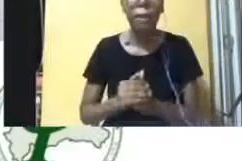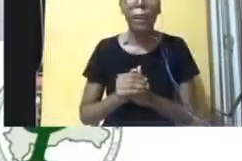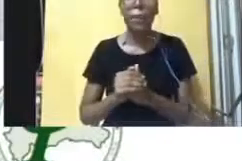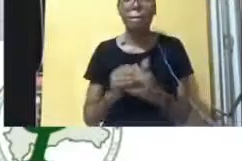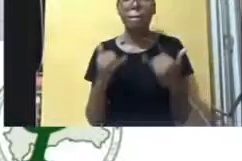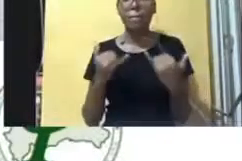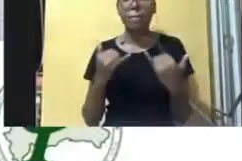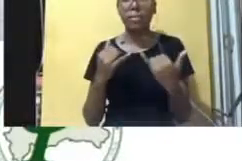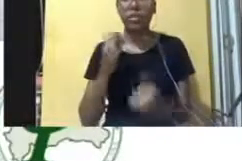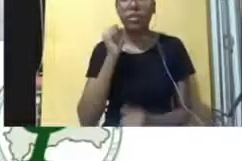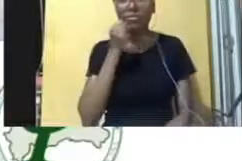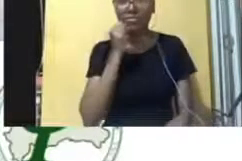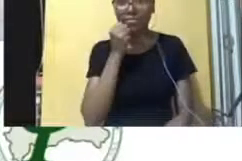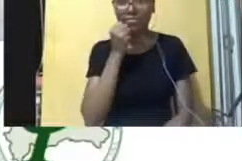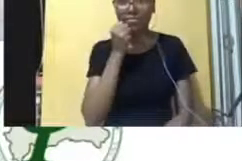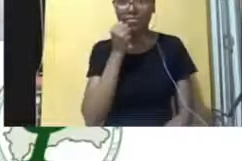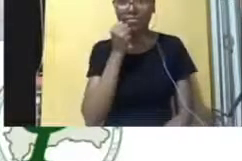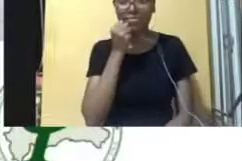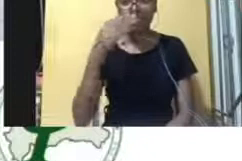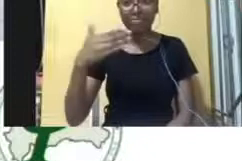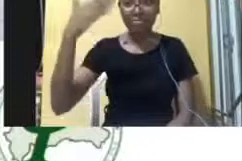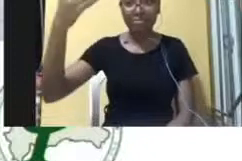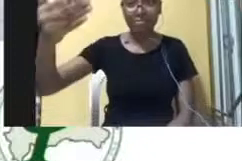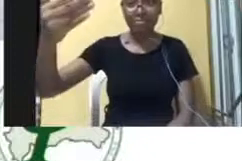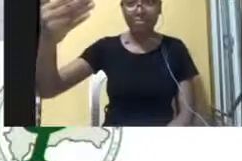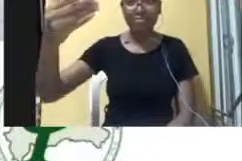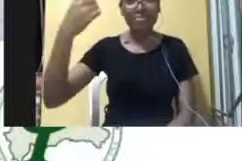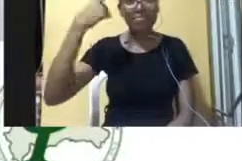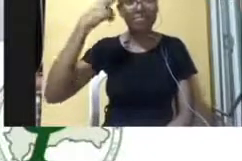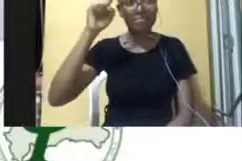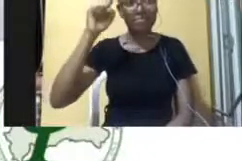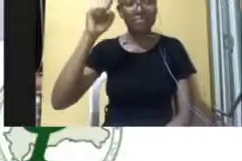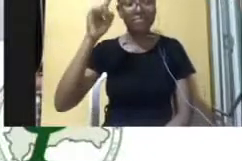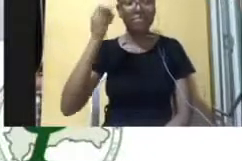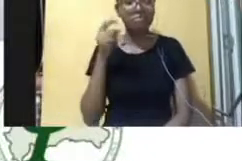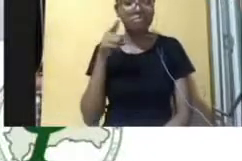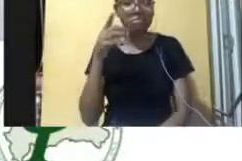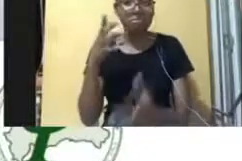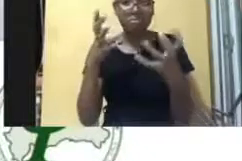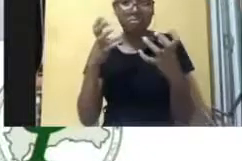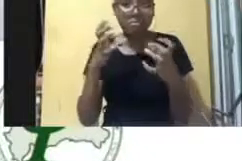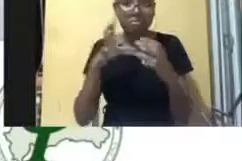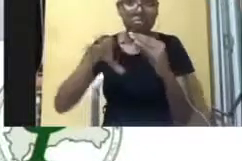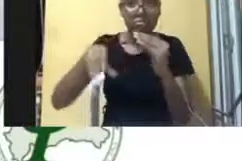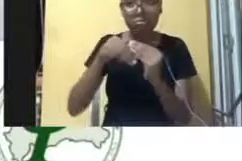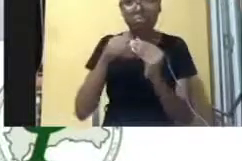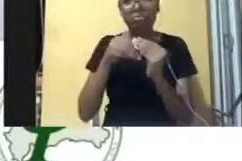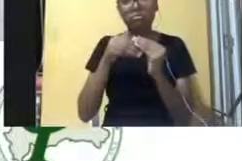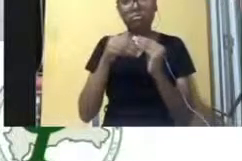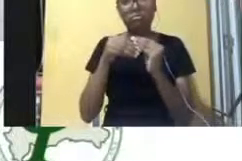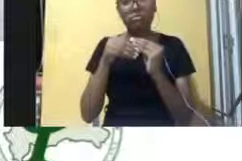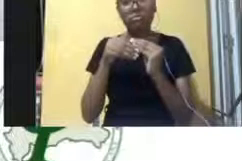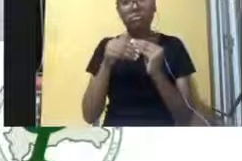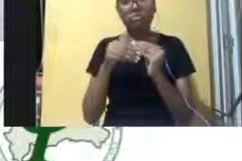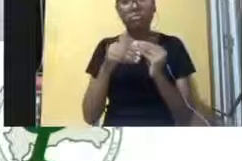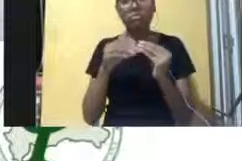Sonia para si ella quiere agregar algo, o podemos ir con